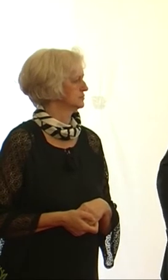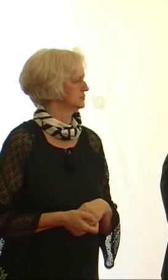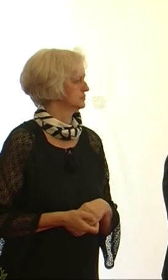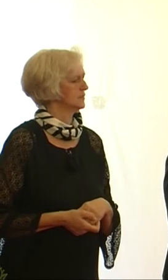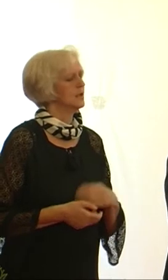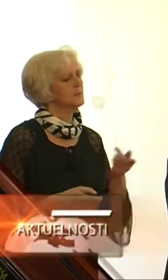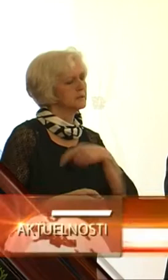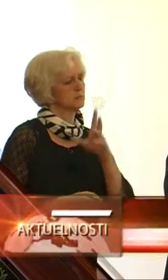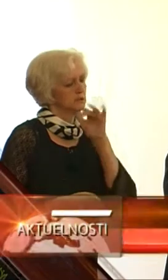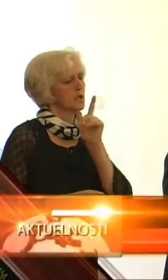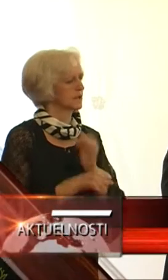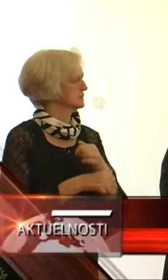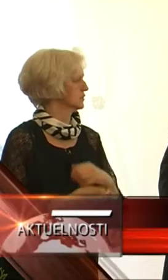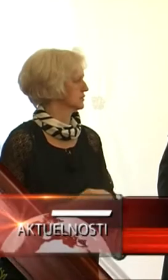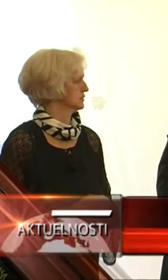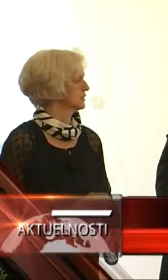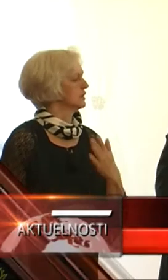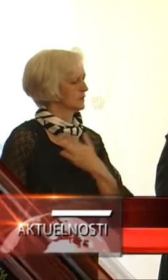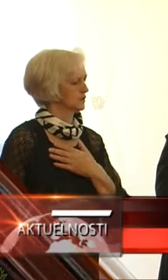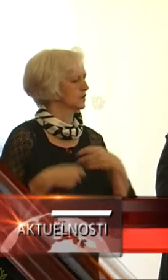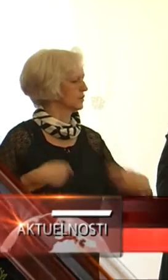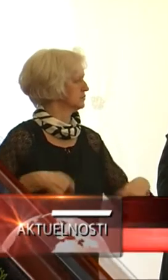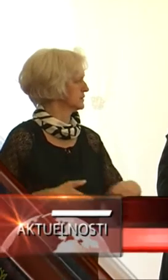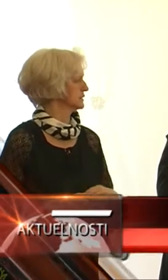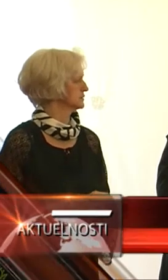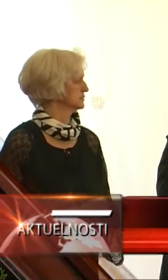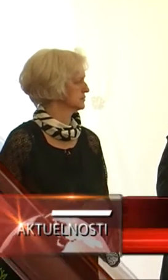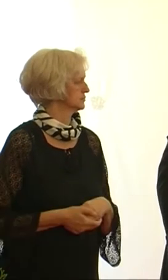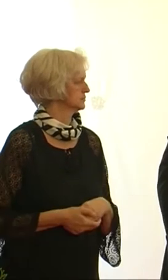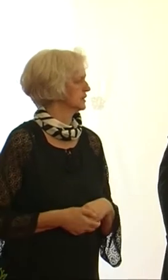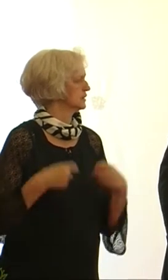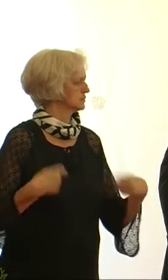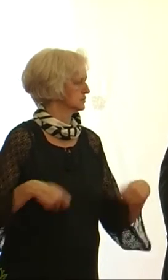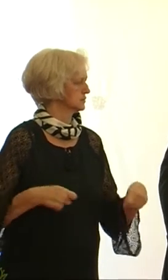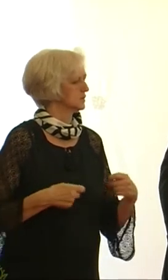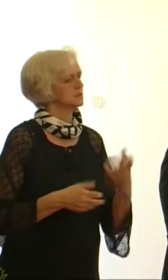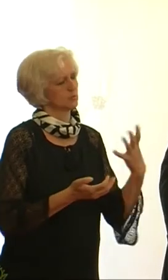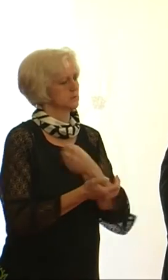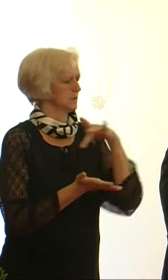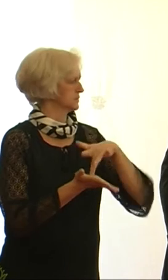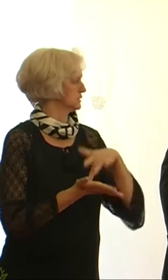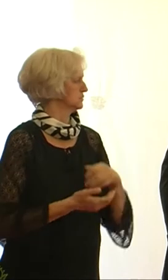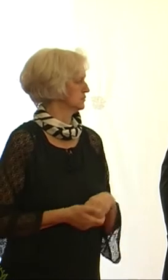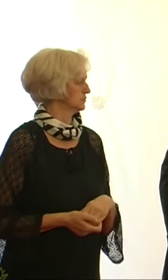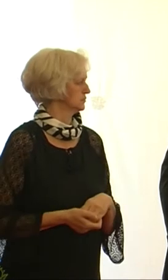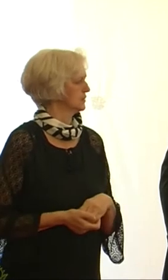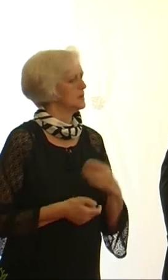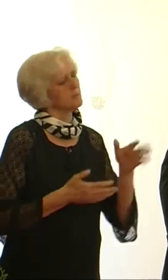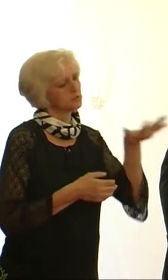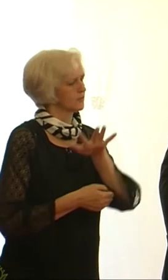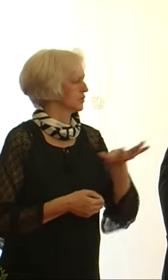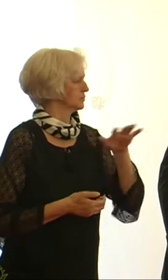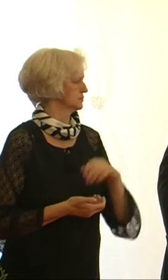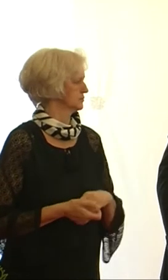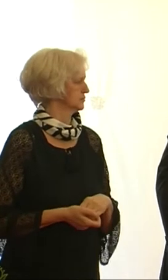i Hercegovci, naši gospodarski subjekti i naše gospodarstvo zauzima mjesto među Evropljanima